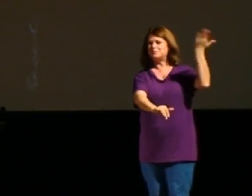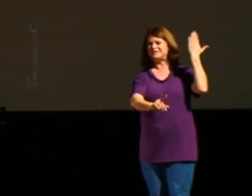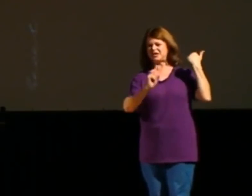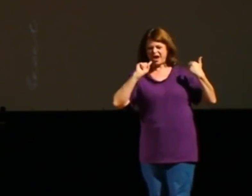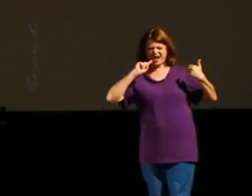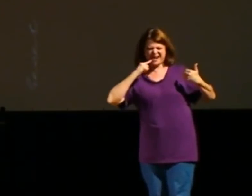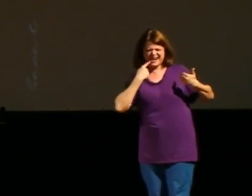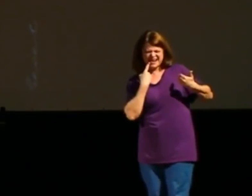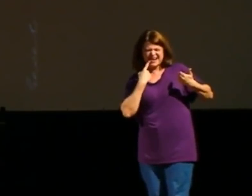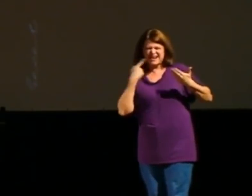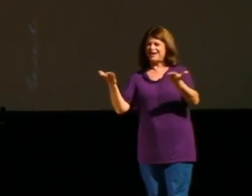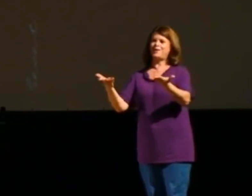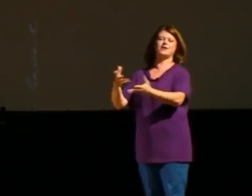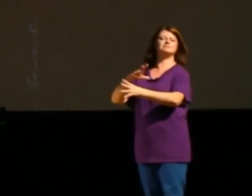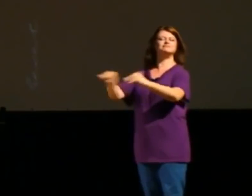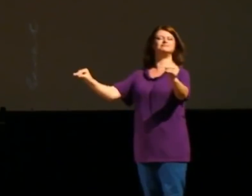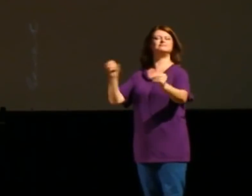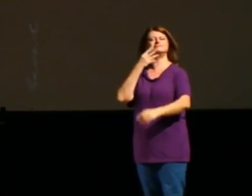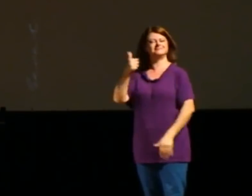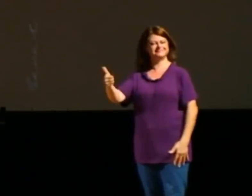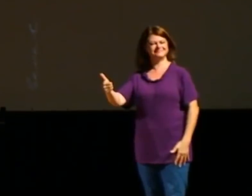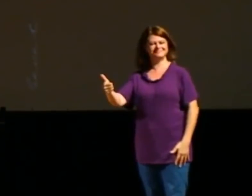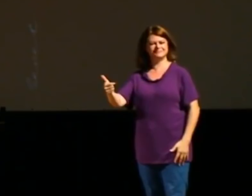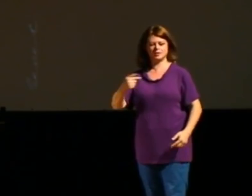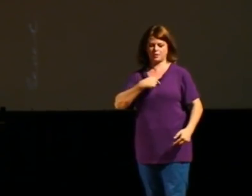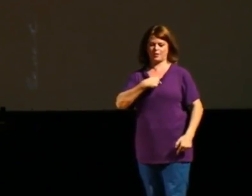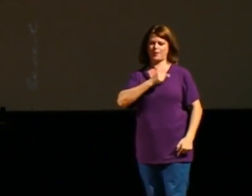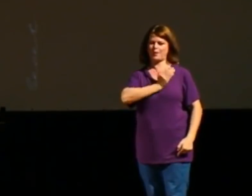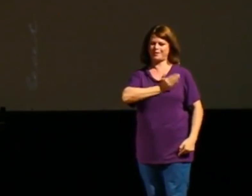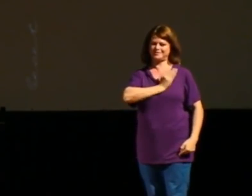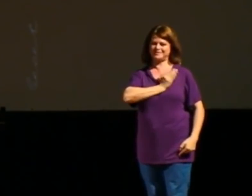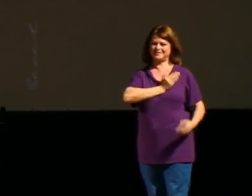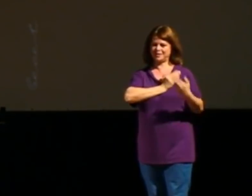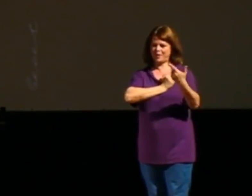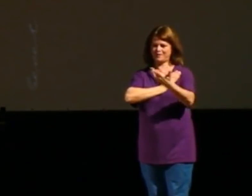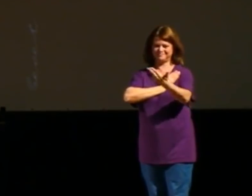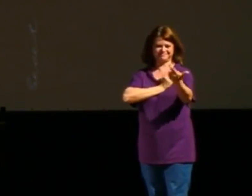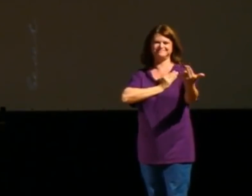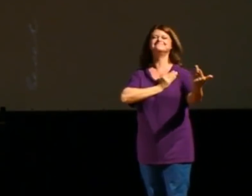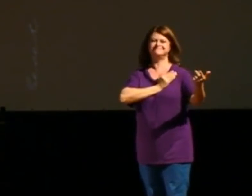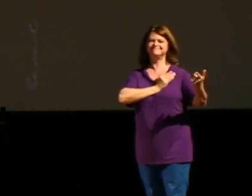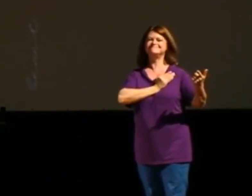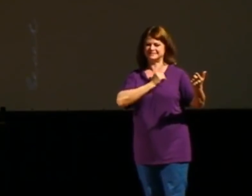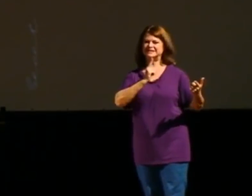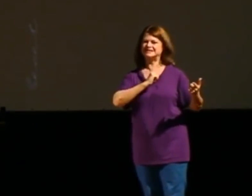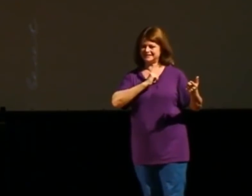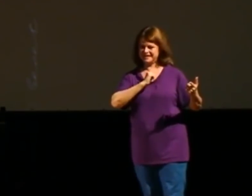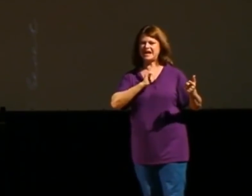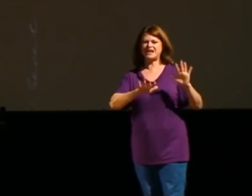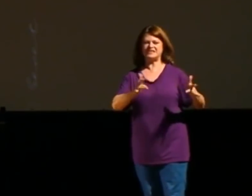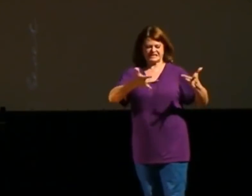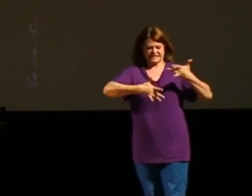amargura do nosso coração tem cura? Tem, mas toda amargura tem uma fonte. E Jesus, ele não se